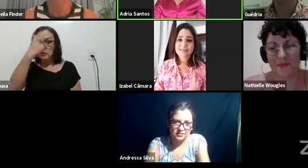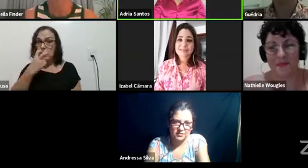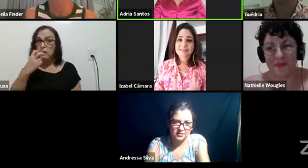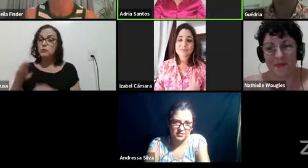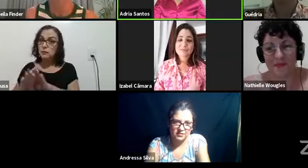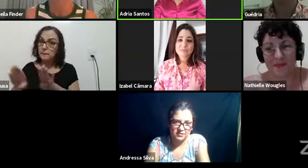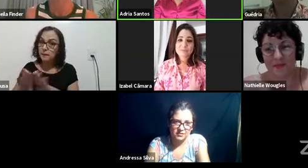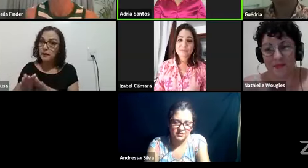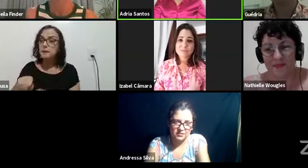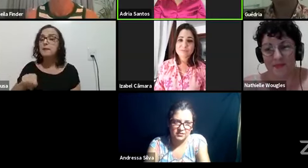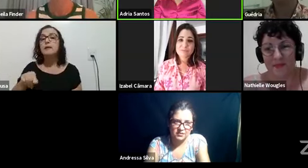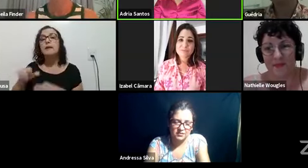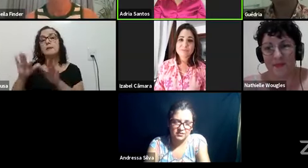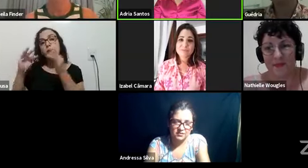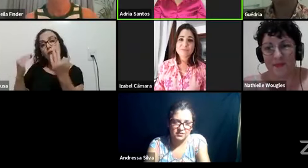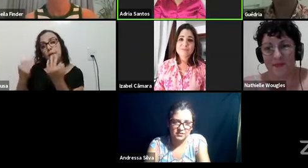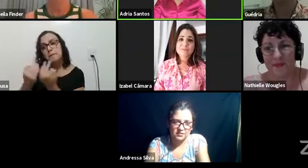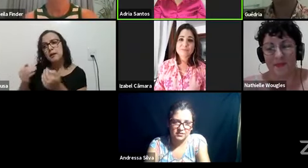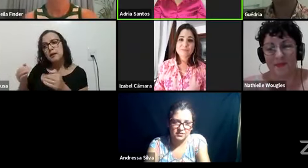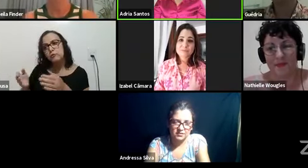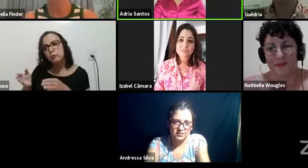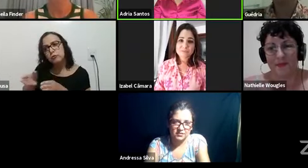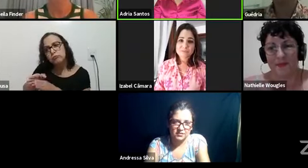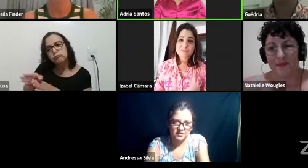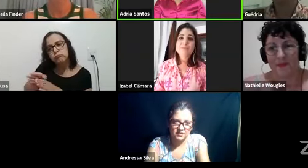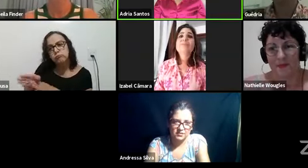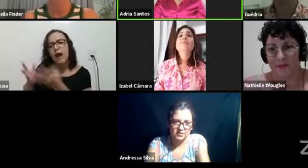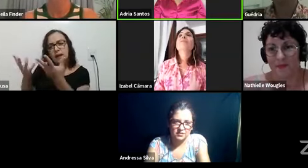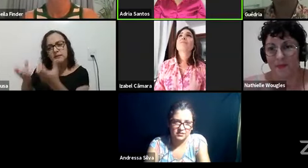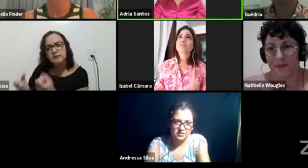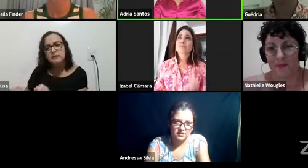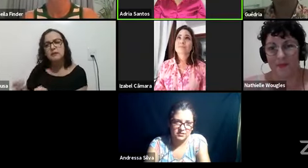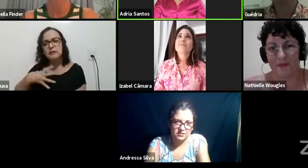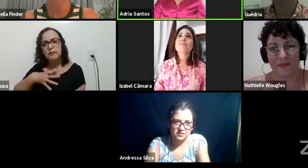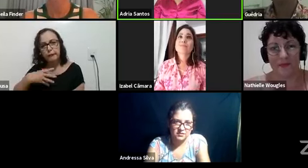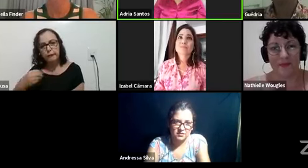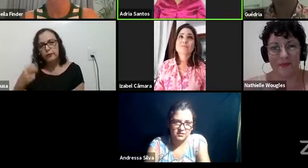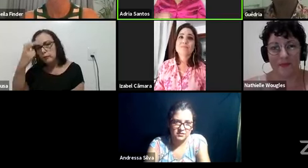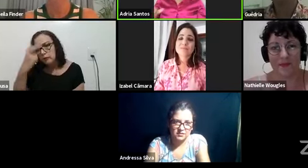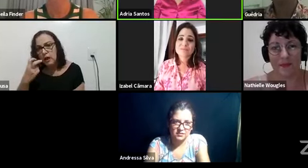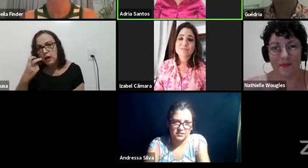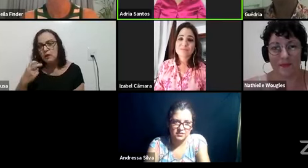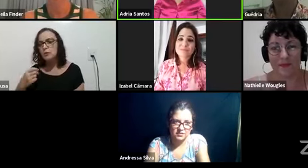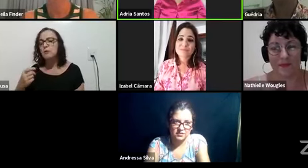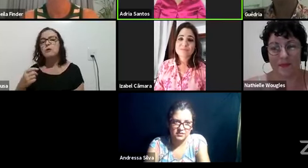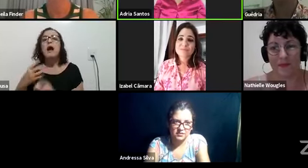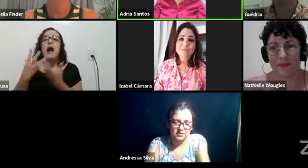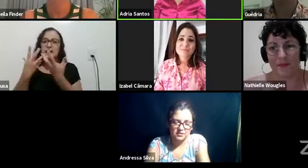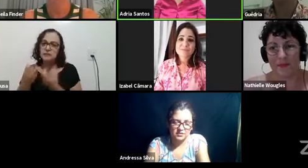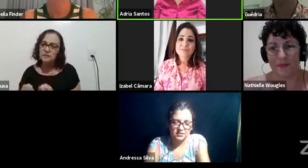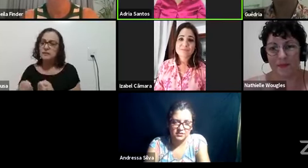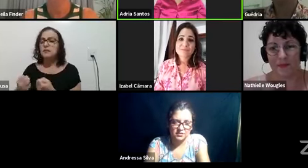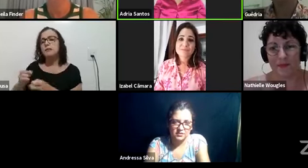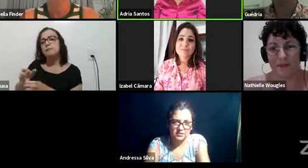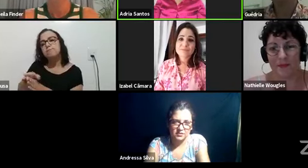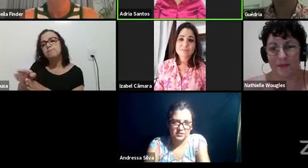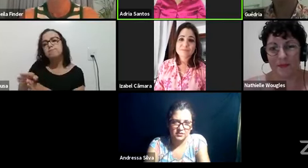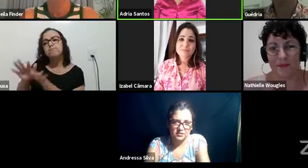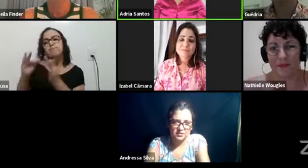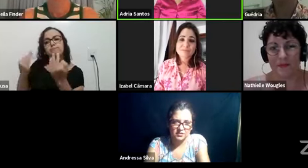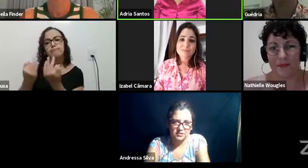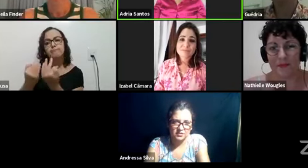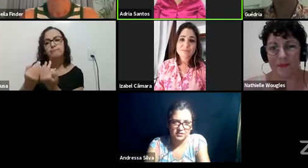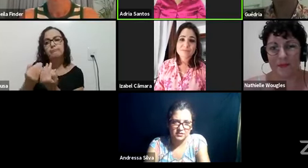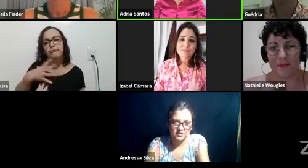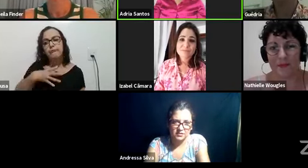para aceitar o seu filho, não só com deficiência visual, mas, né, com deficiência, do